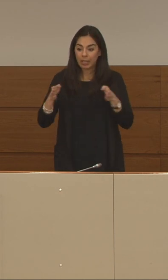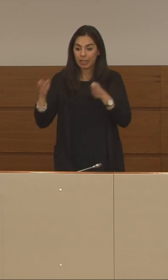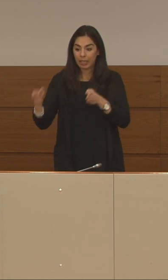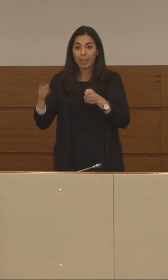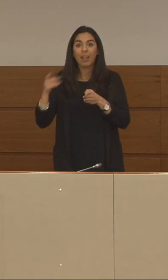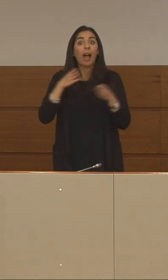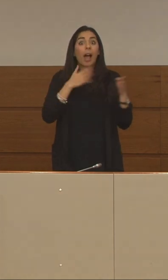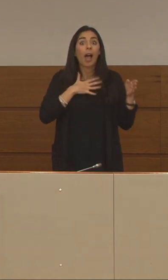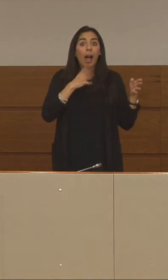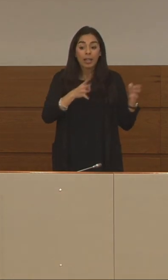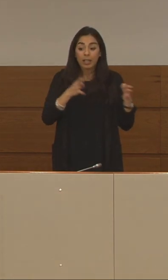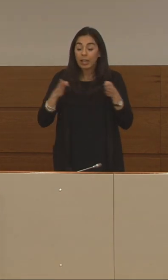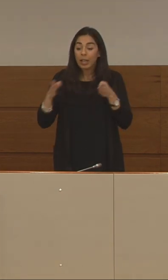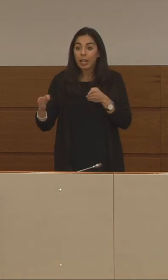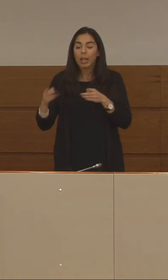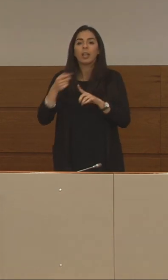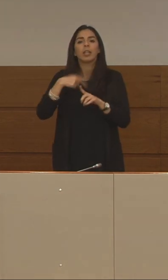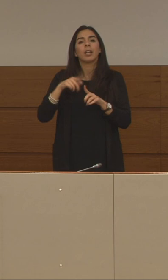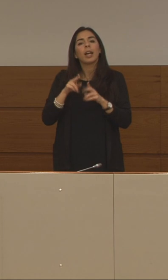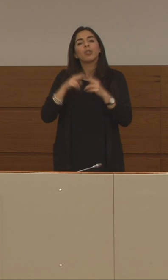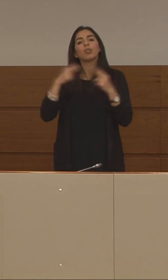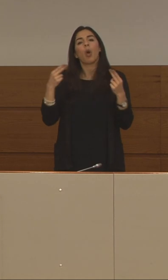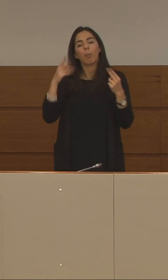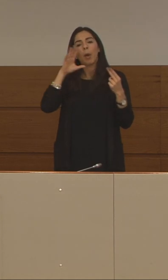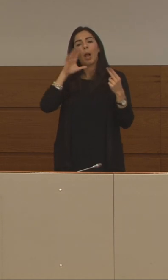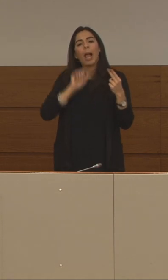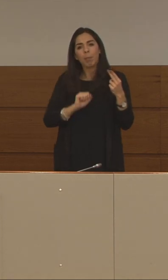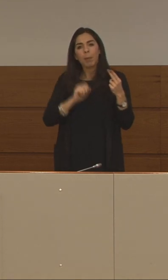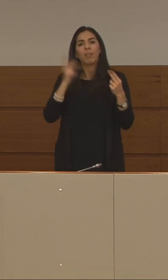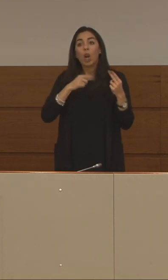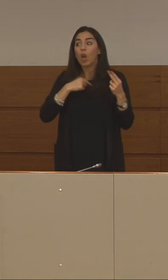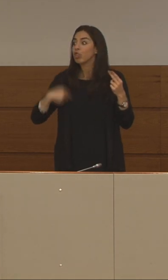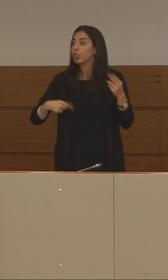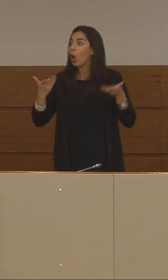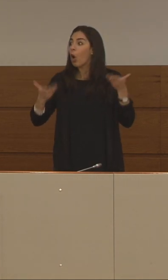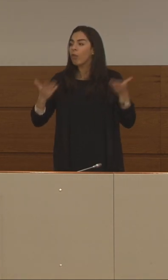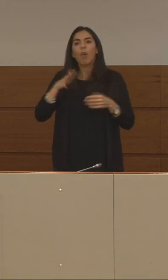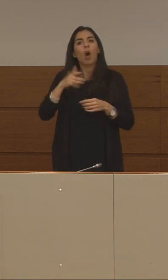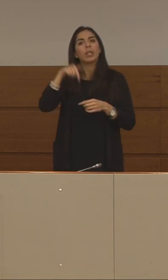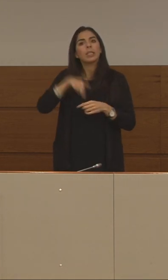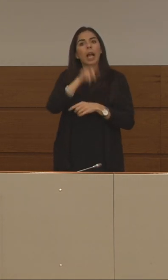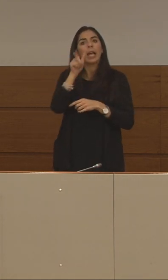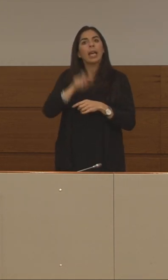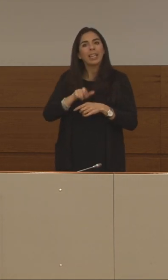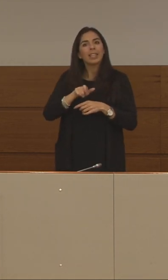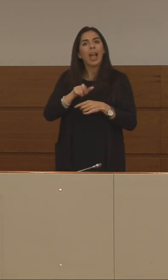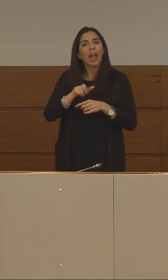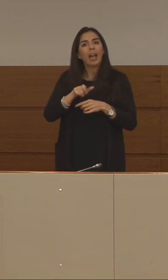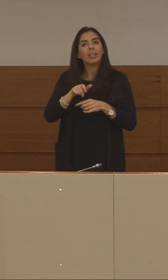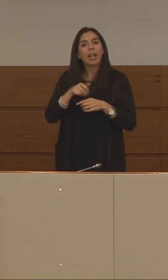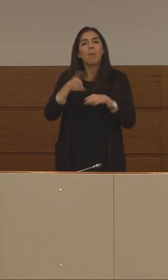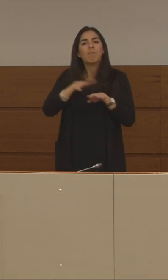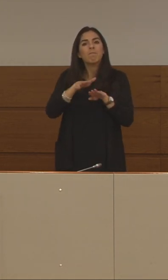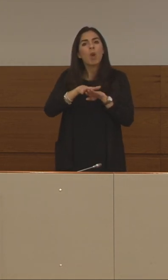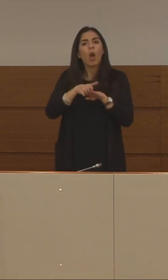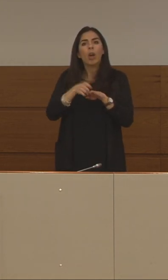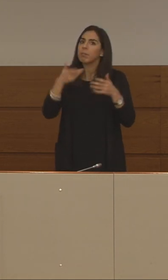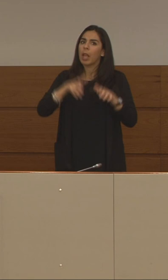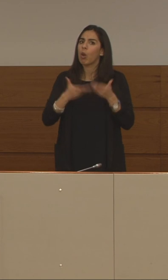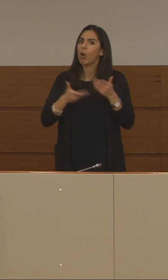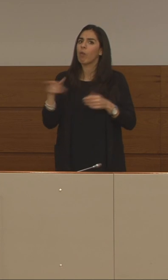è più alto di quello cinese anzi di andata essere forse un po più basso perché la popolazione italiana è molto più anziana di quella